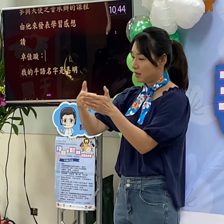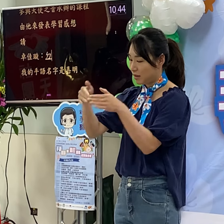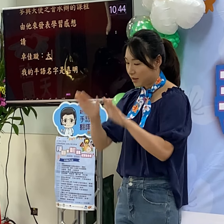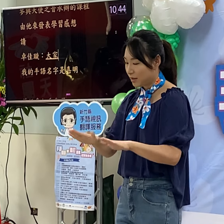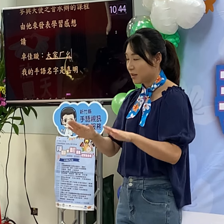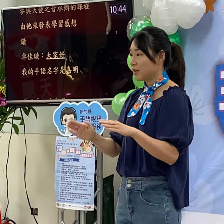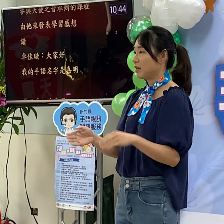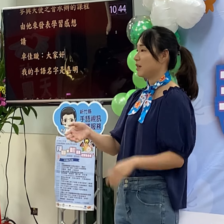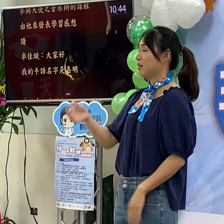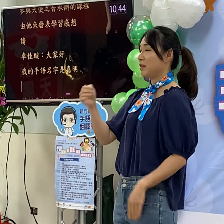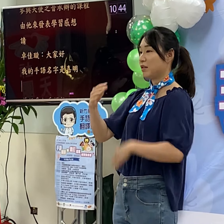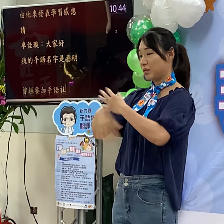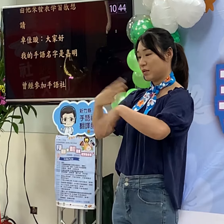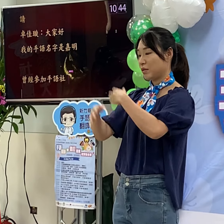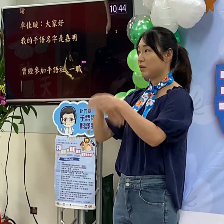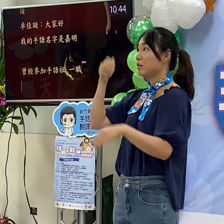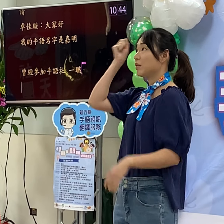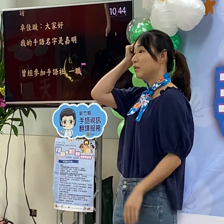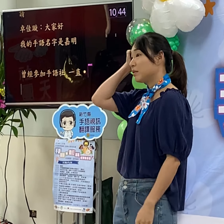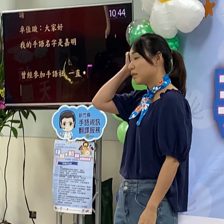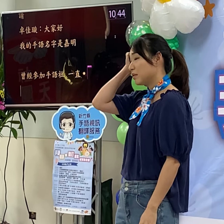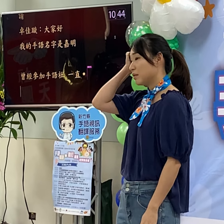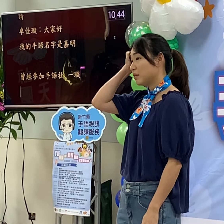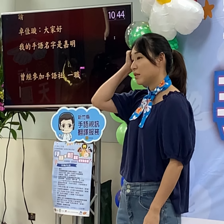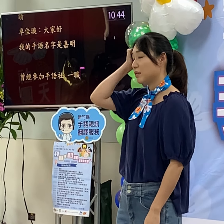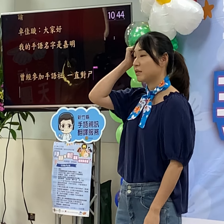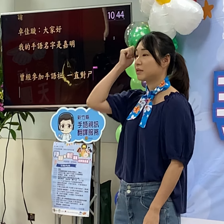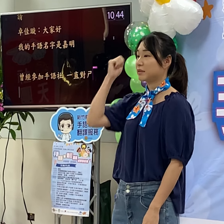一直对手语都没有办法忘怀。